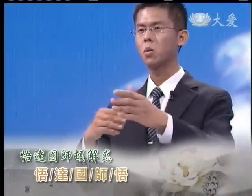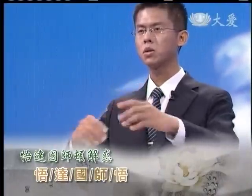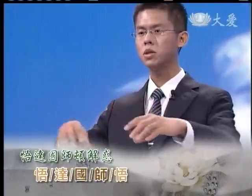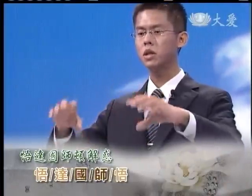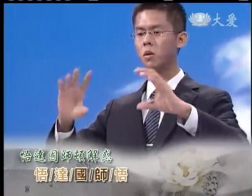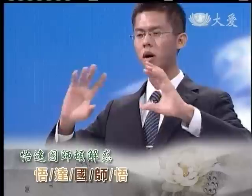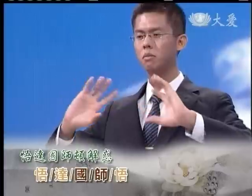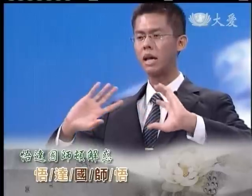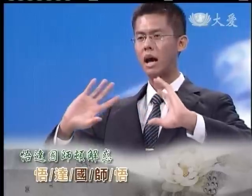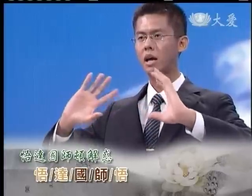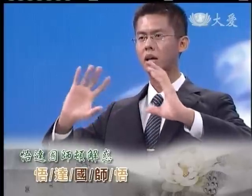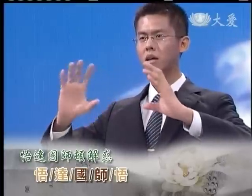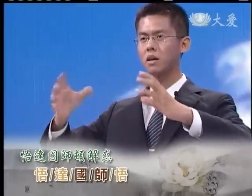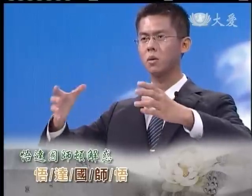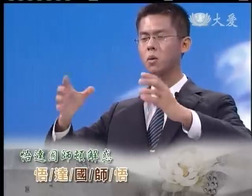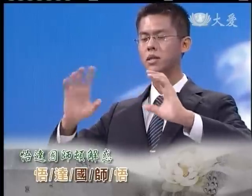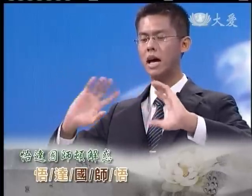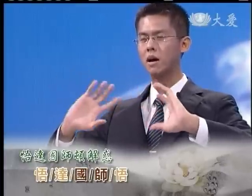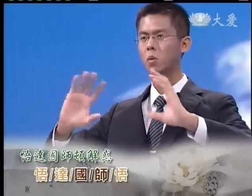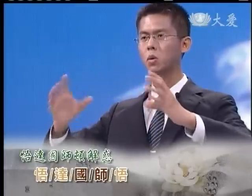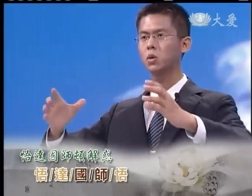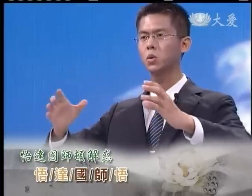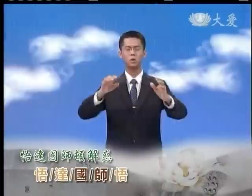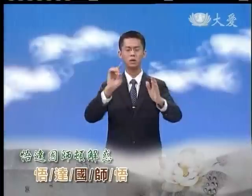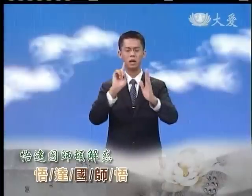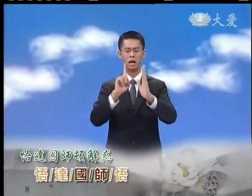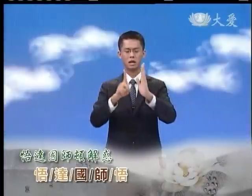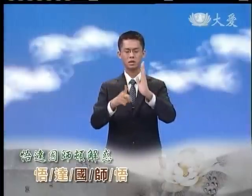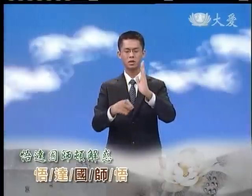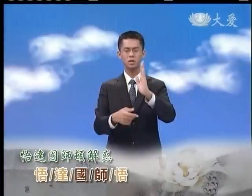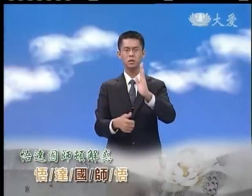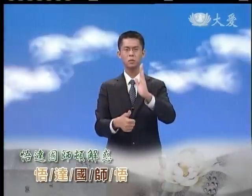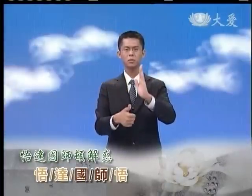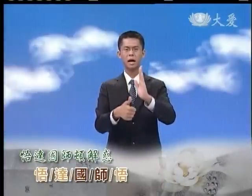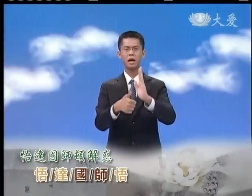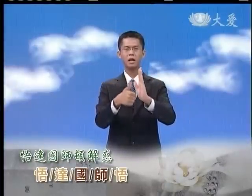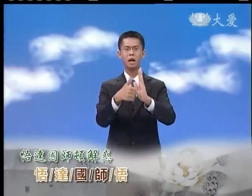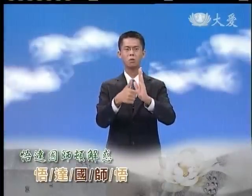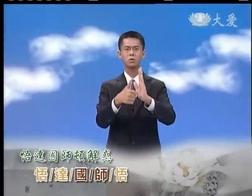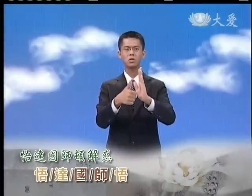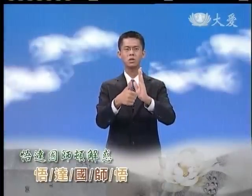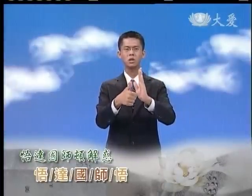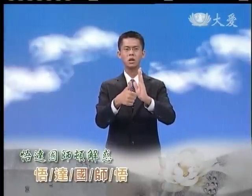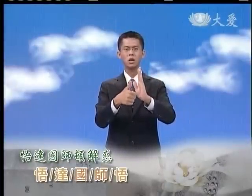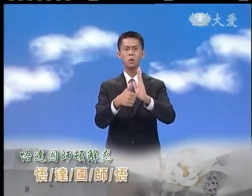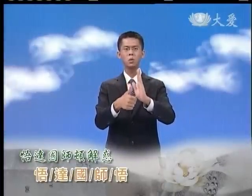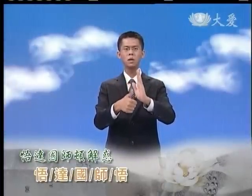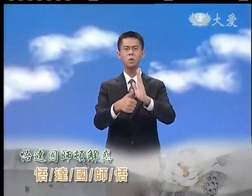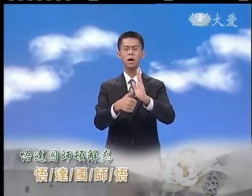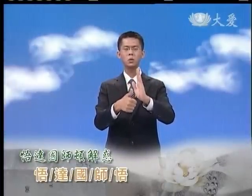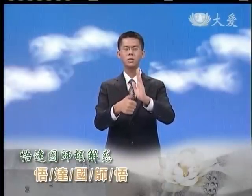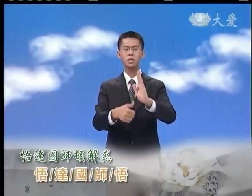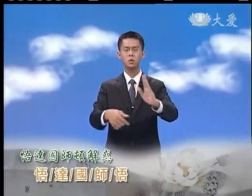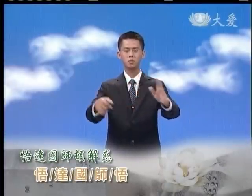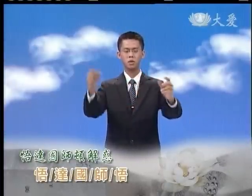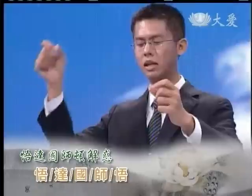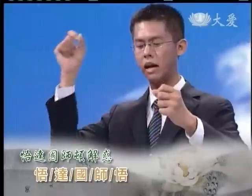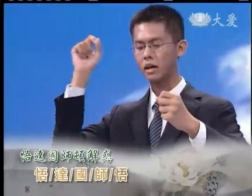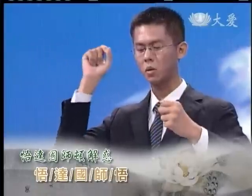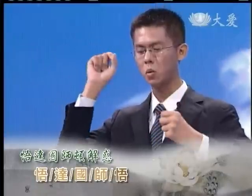国师的话，我们打国家国度，师我们打老师，悟的话顿解惑，我们直接打一个